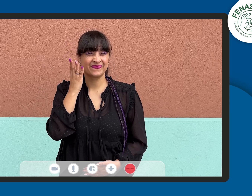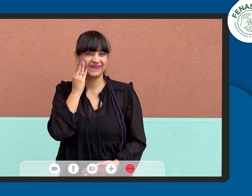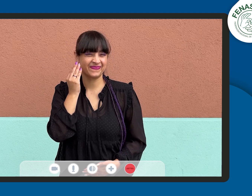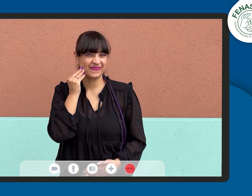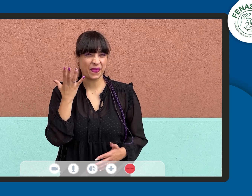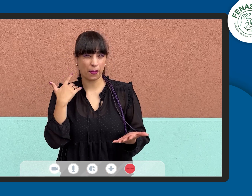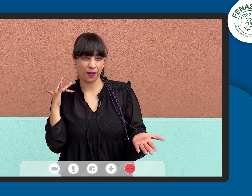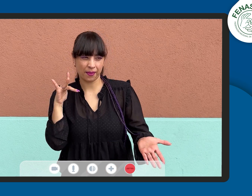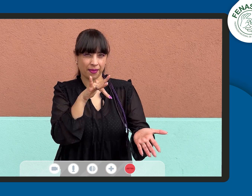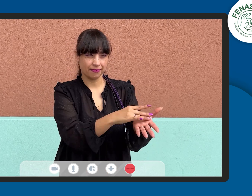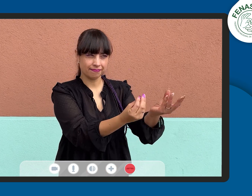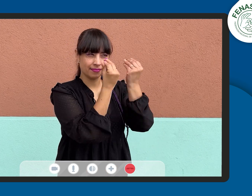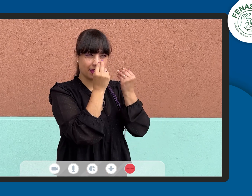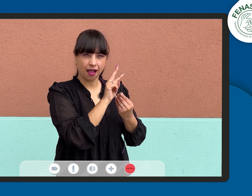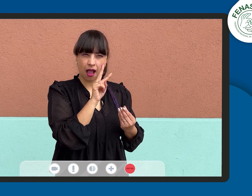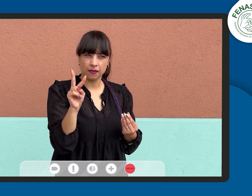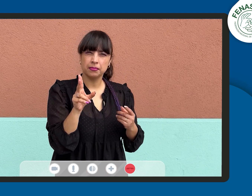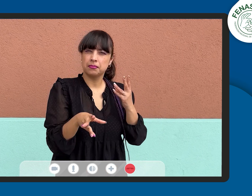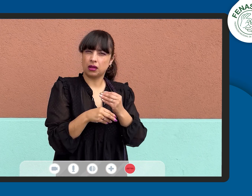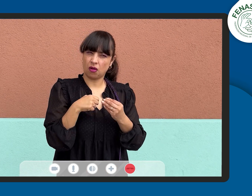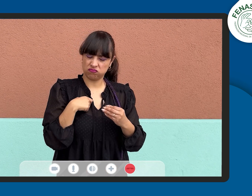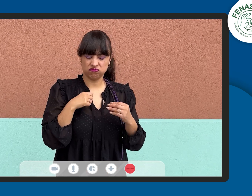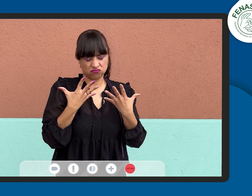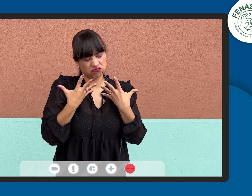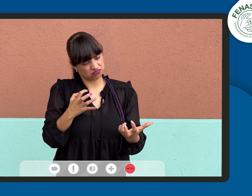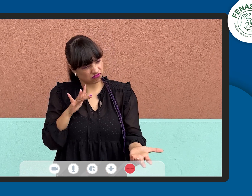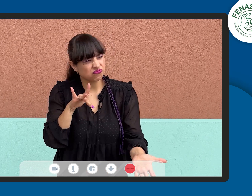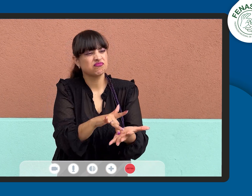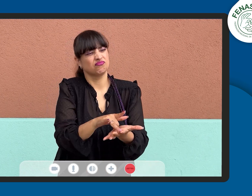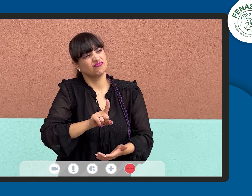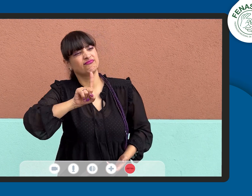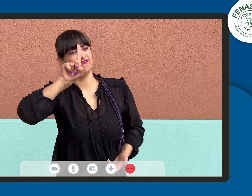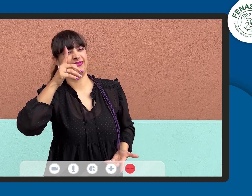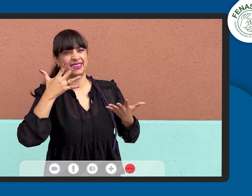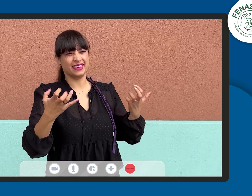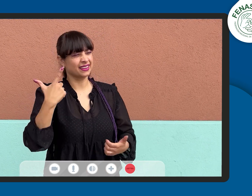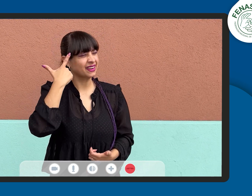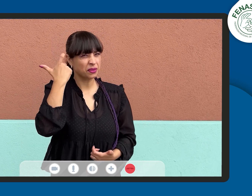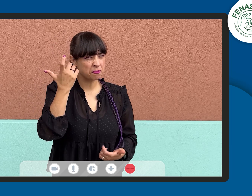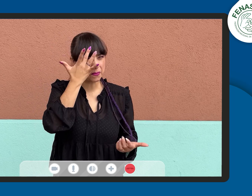mi experiencia para recibir formación en visual vernacular y por qué quise asumir el reto de participar en estos